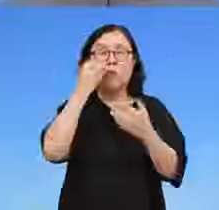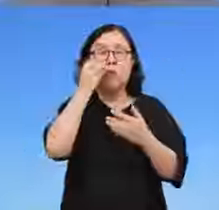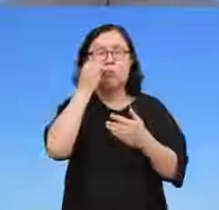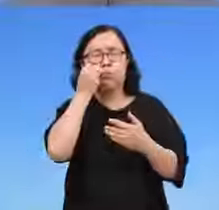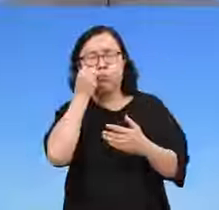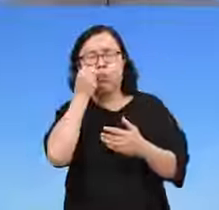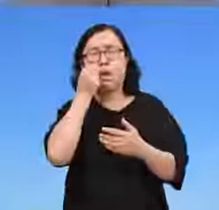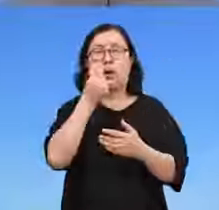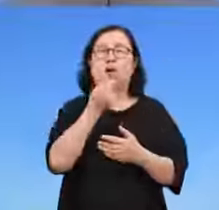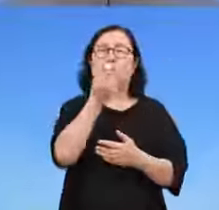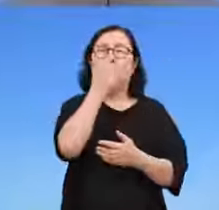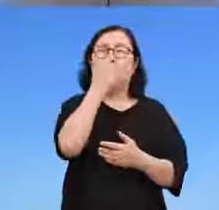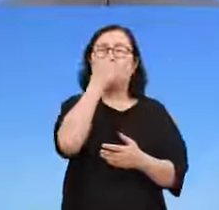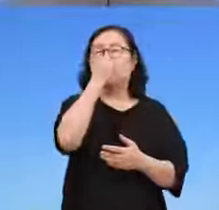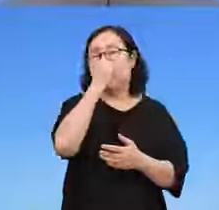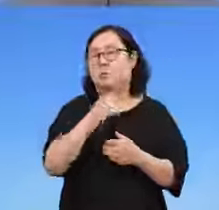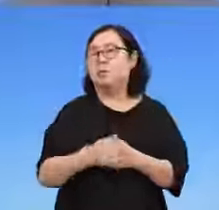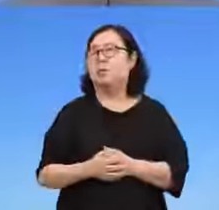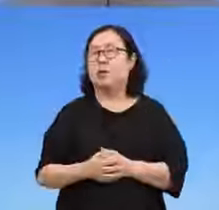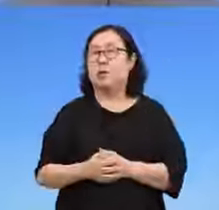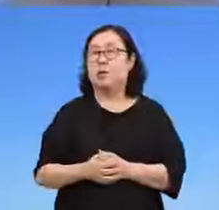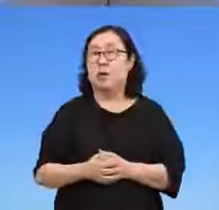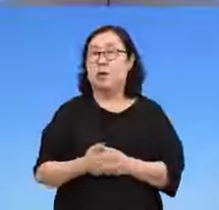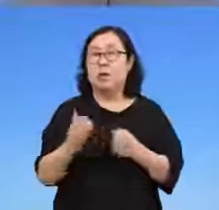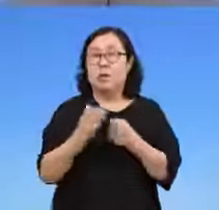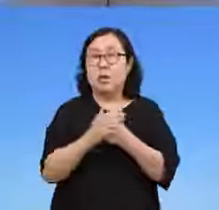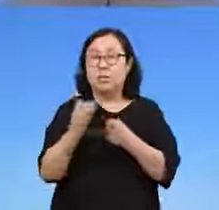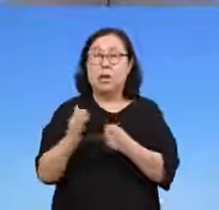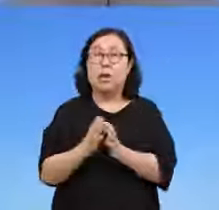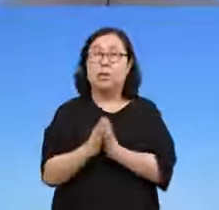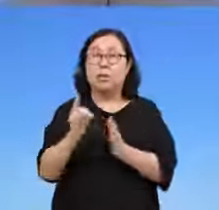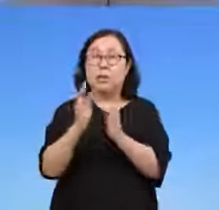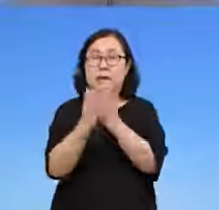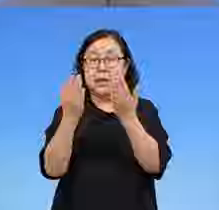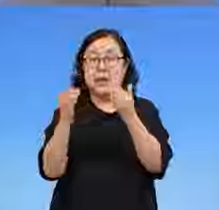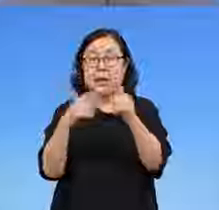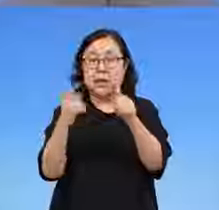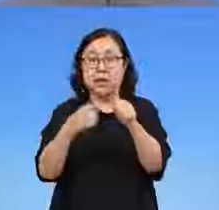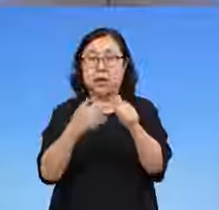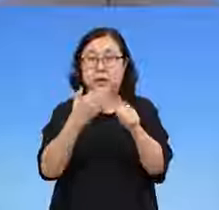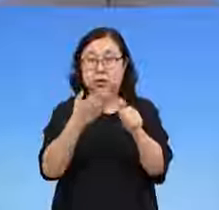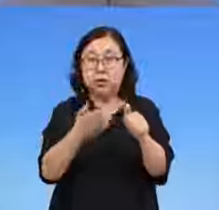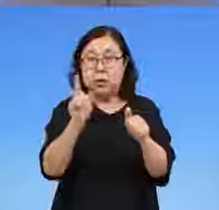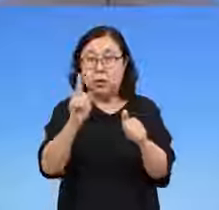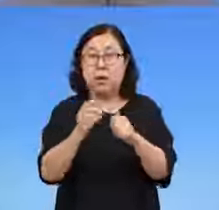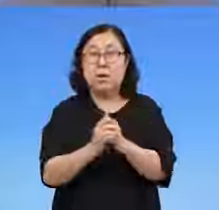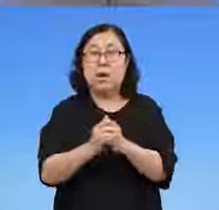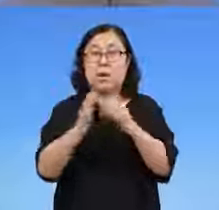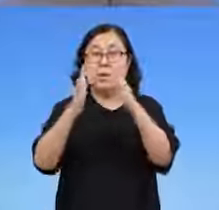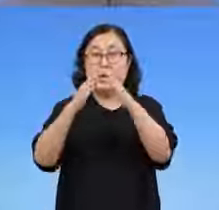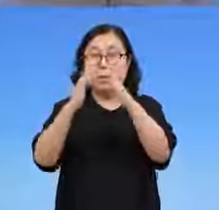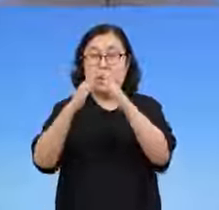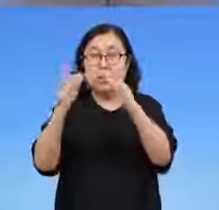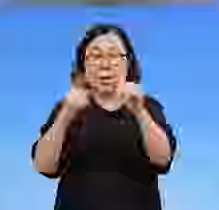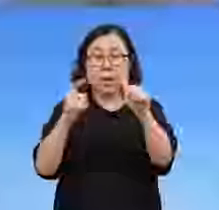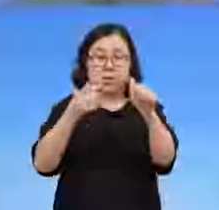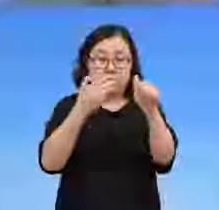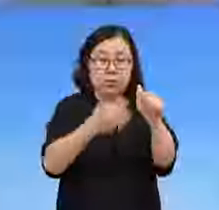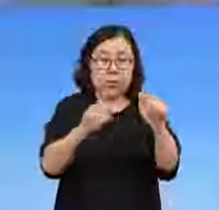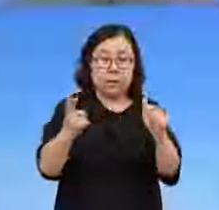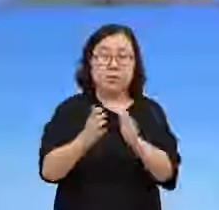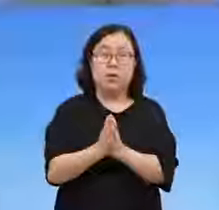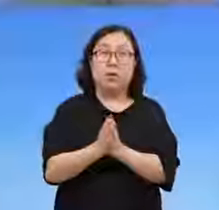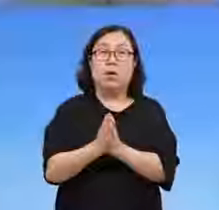그게 너무 익숙해요. 그래서 이 책이 주장하는 포인트가 뭐냐 하면 이 집에서 안